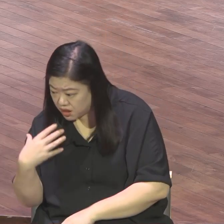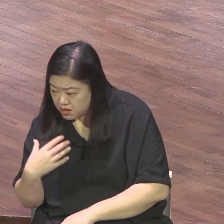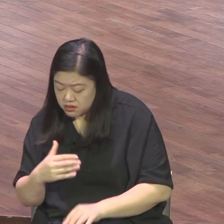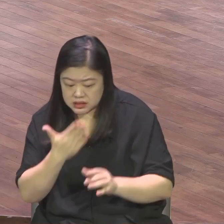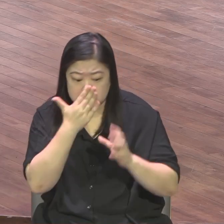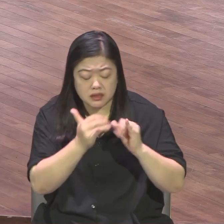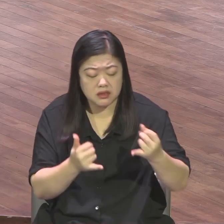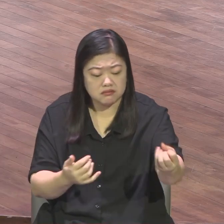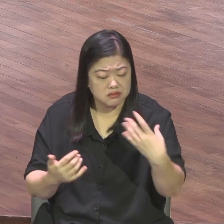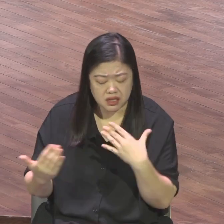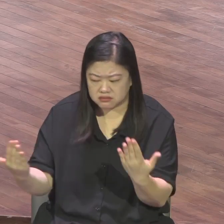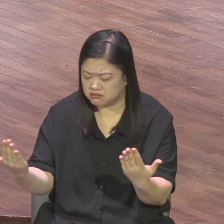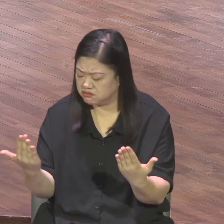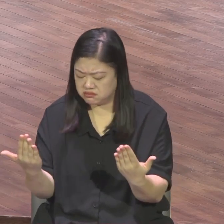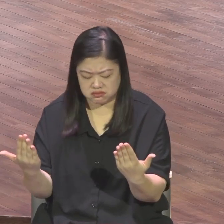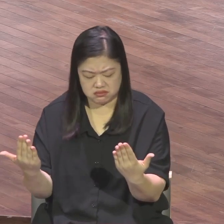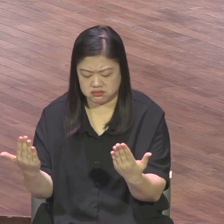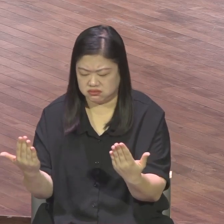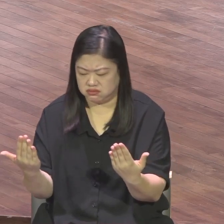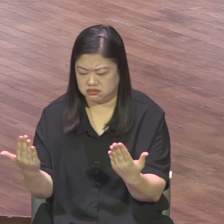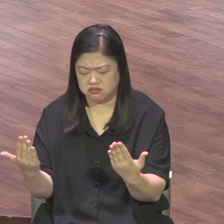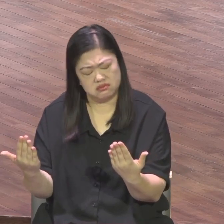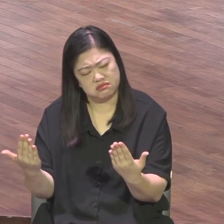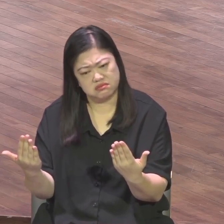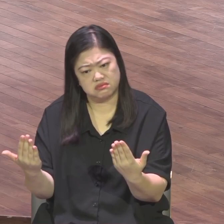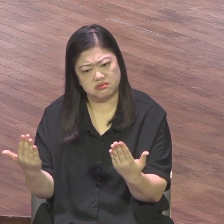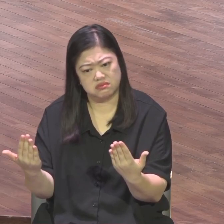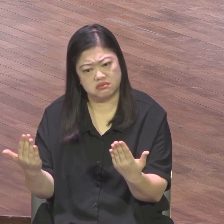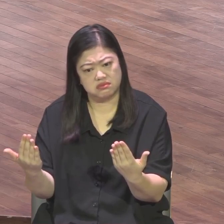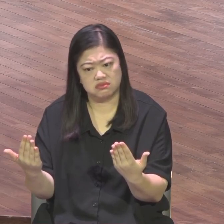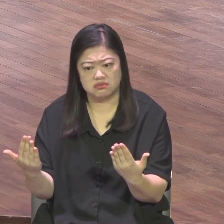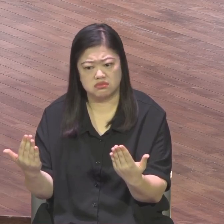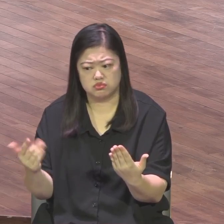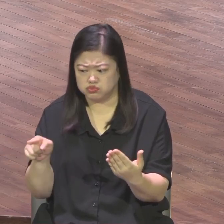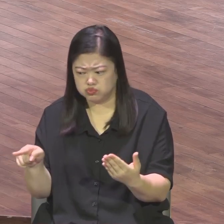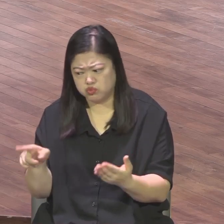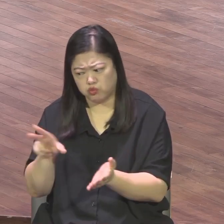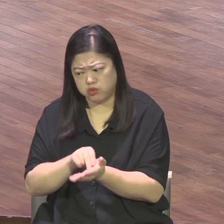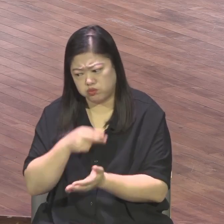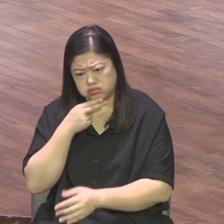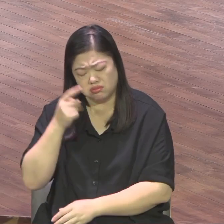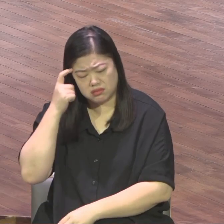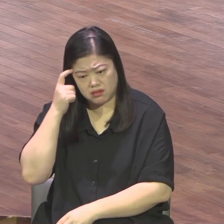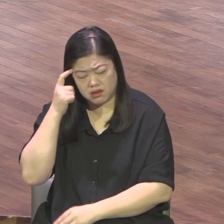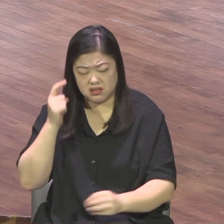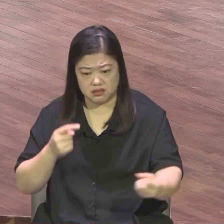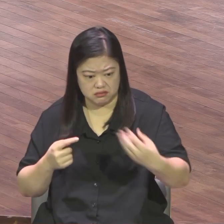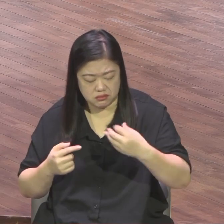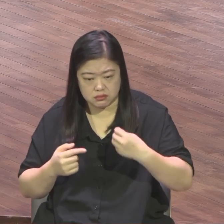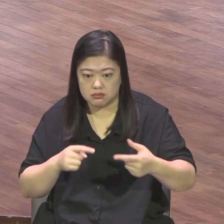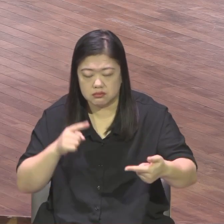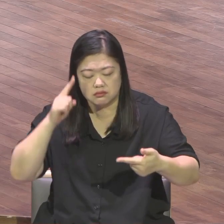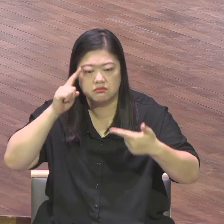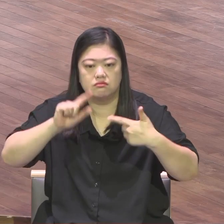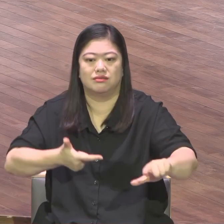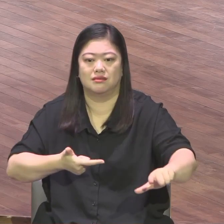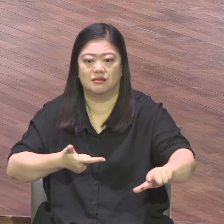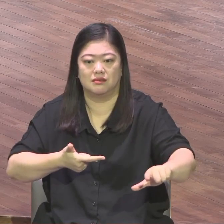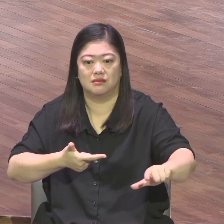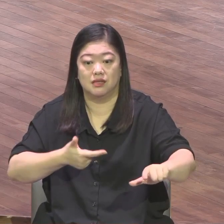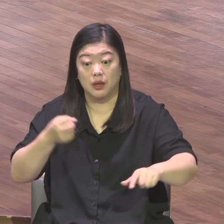그렇게 급속도로 퍼졌던지 전염병처럼 그렇게 말했어요. 전염병처럼 이 사람이 한 이